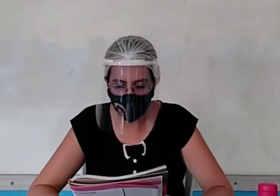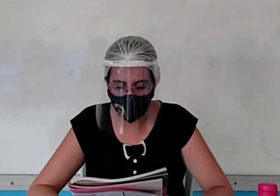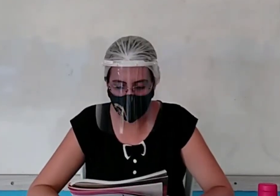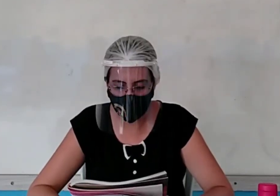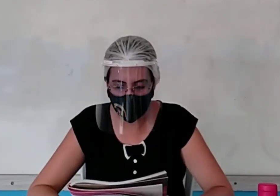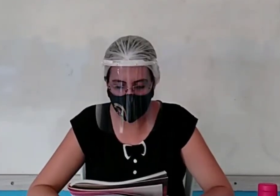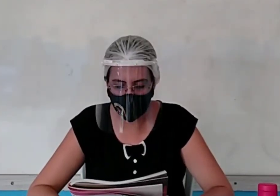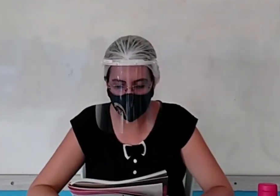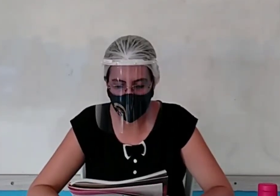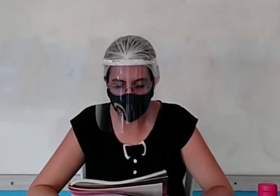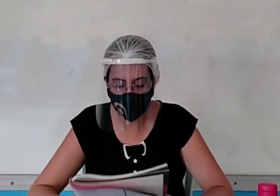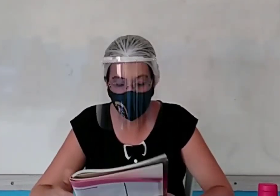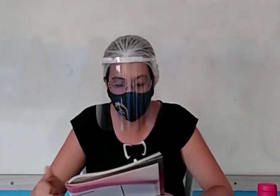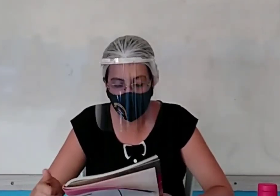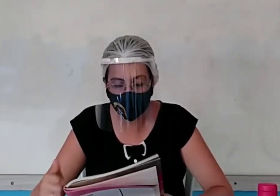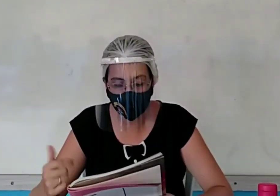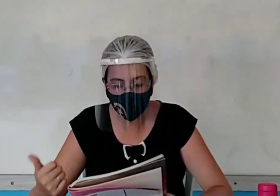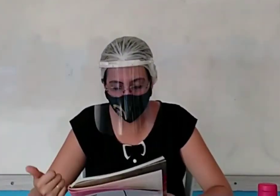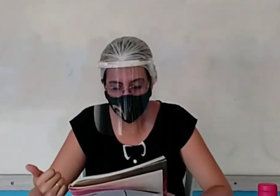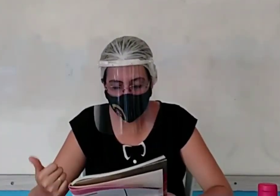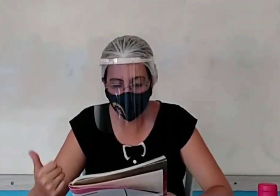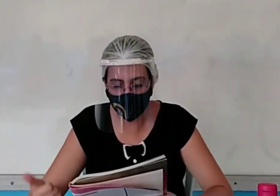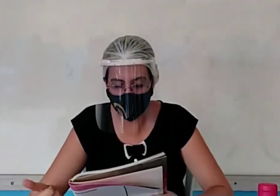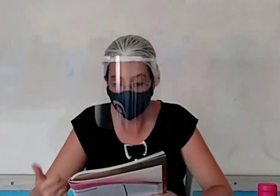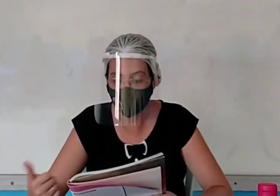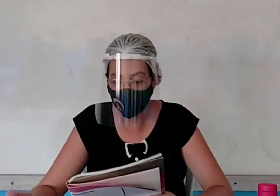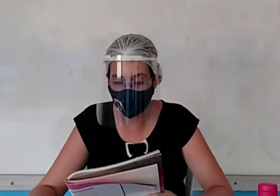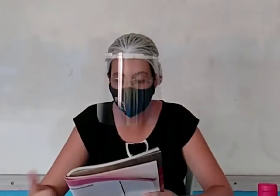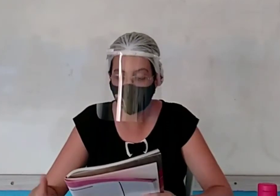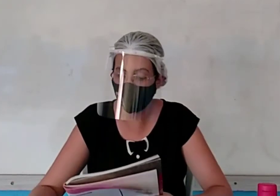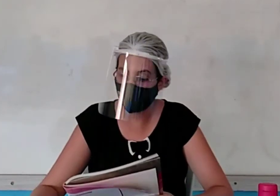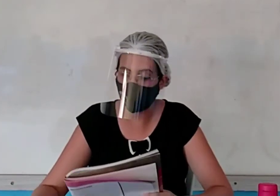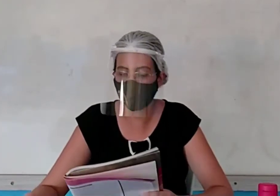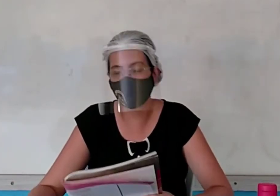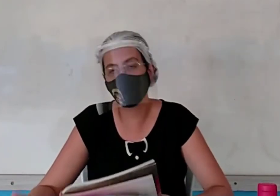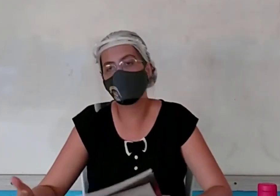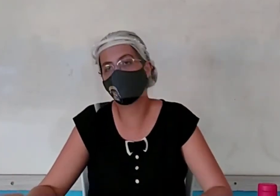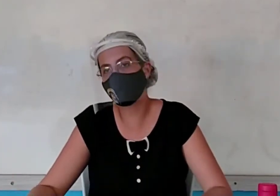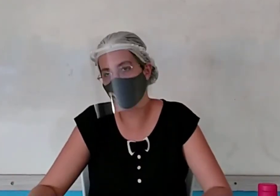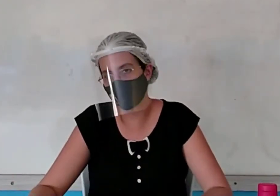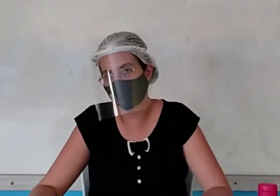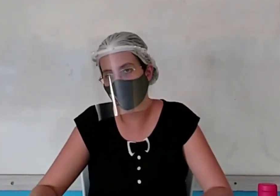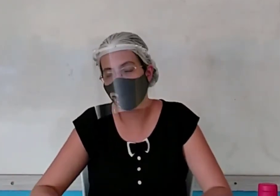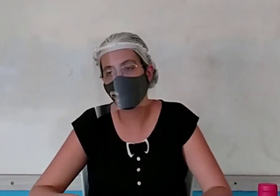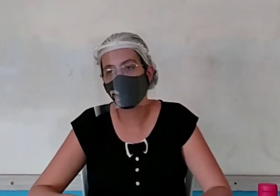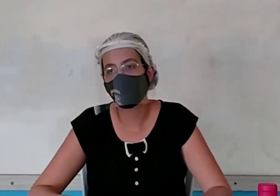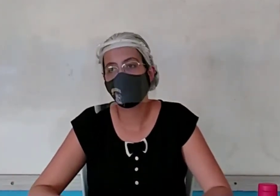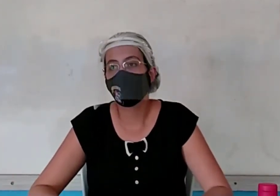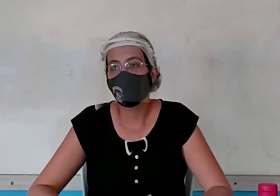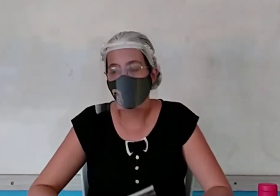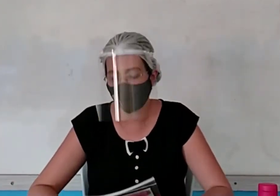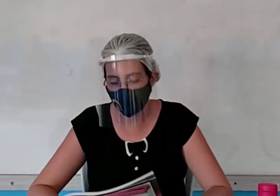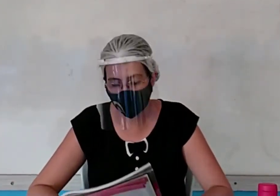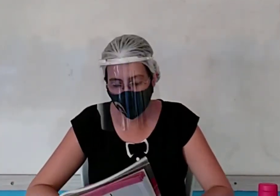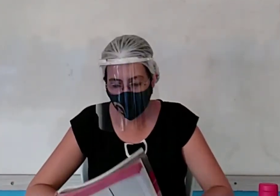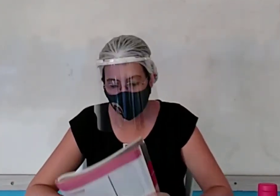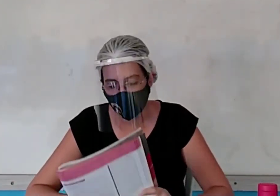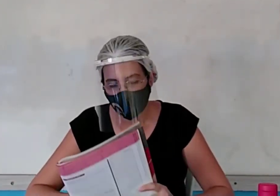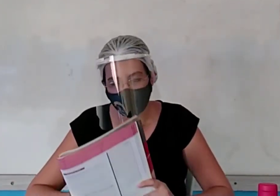devem fazer as suas atividades em parques, clubes, praças, jardins, quintais, cantos ou esportes. Esse ponto também é